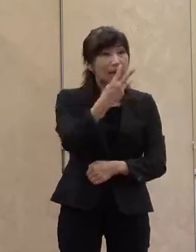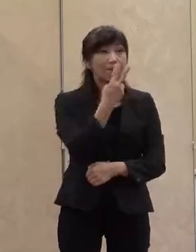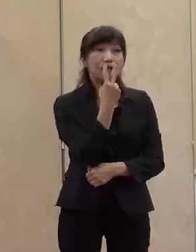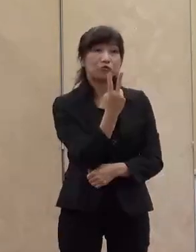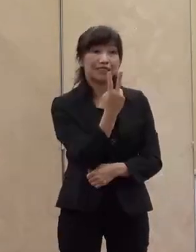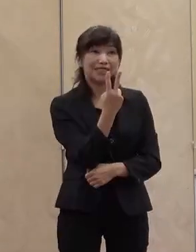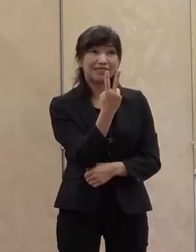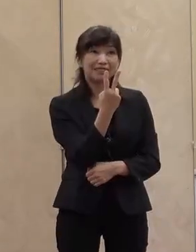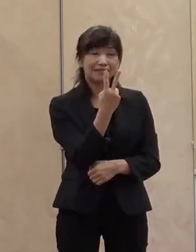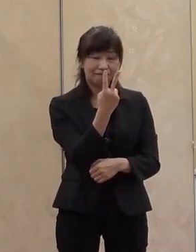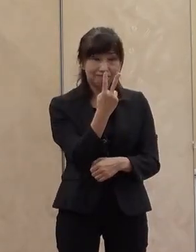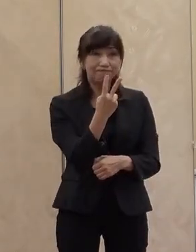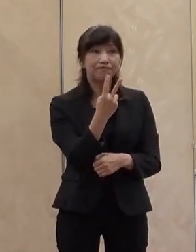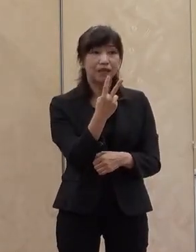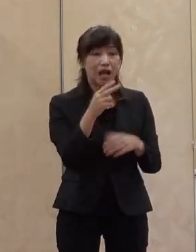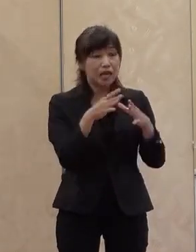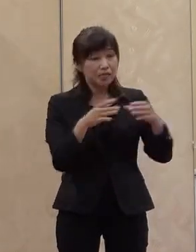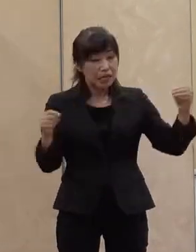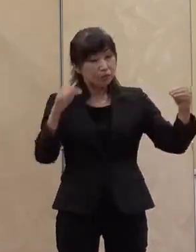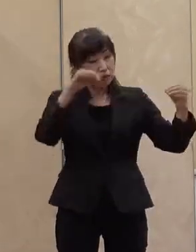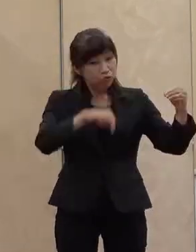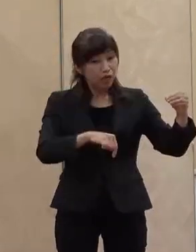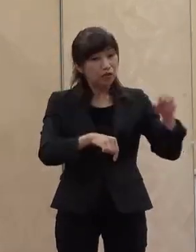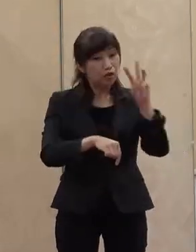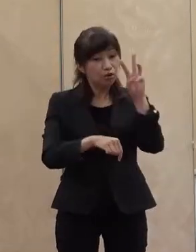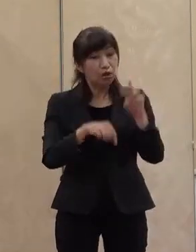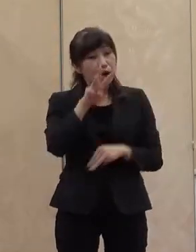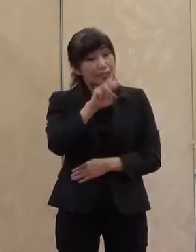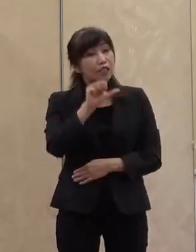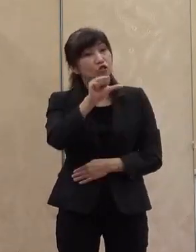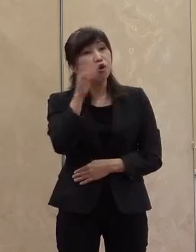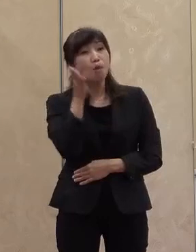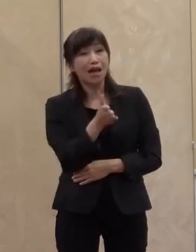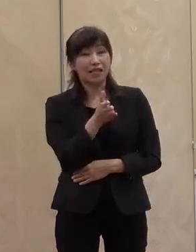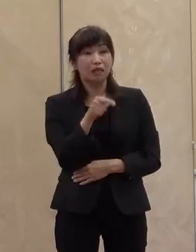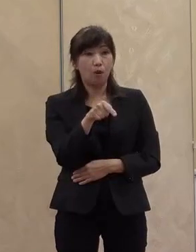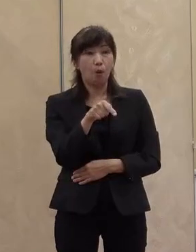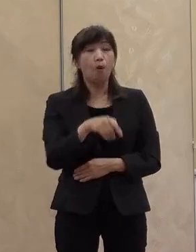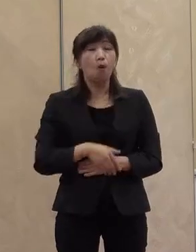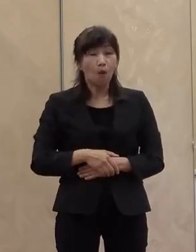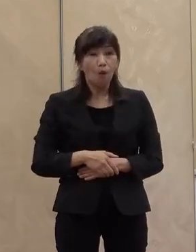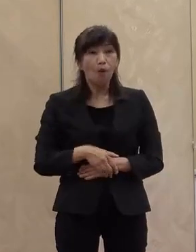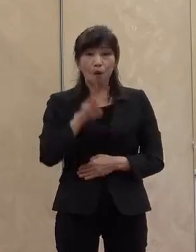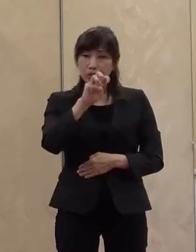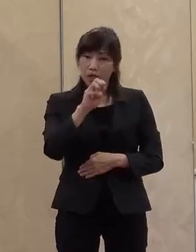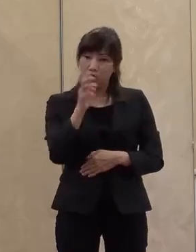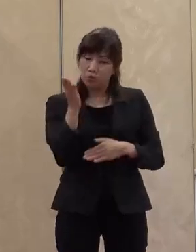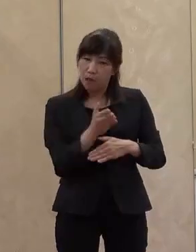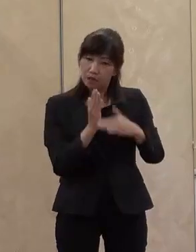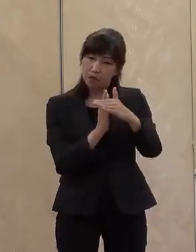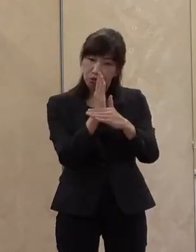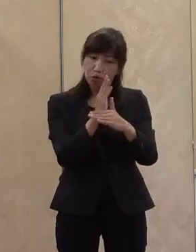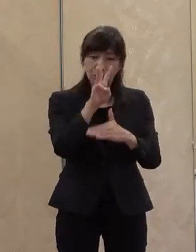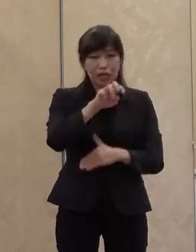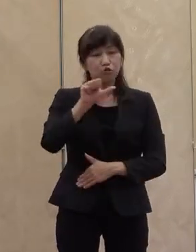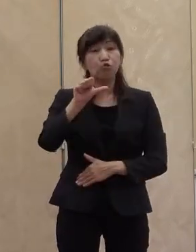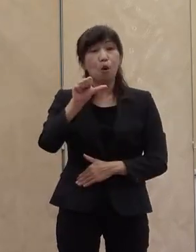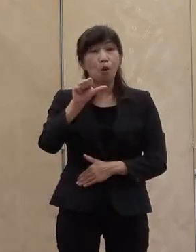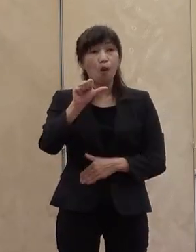ています。ですので全国のシェアでいくと 35% もう 30% 以上、あと 35%